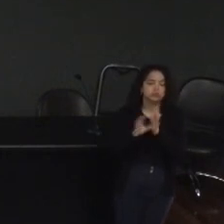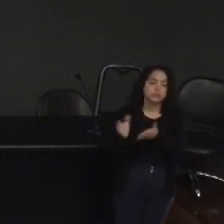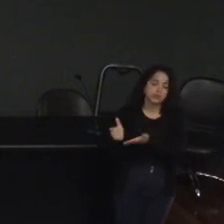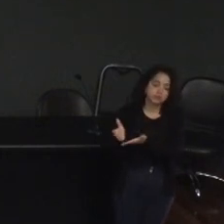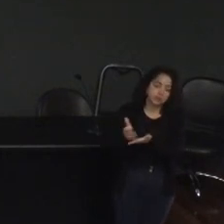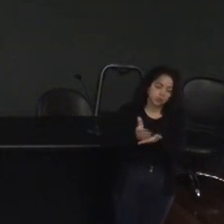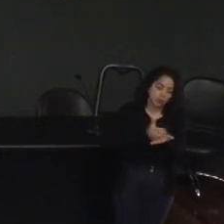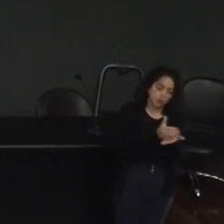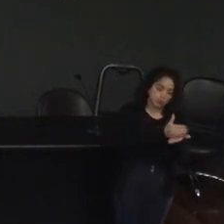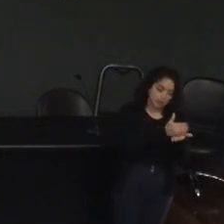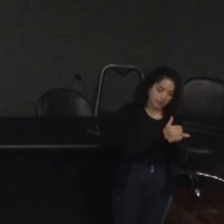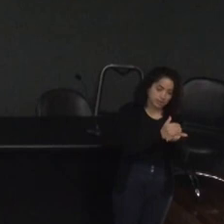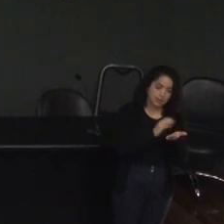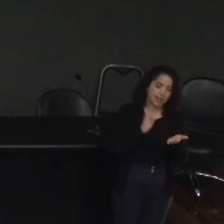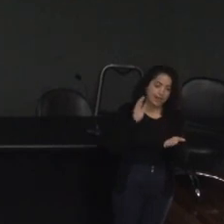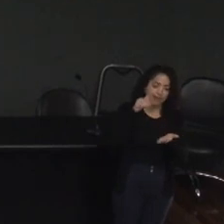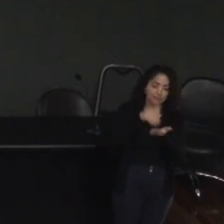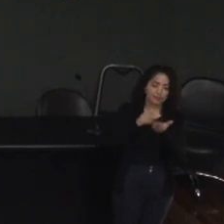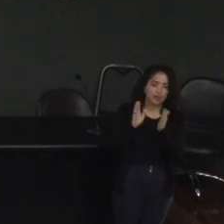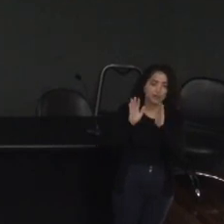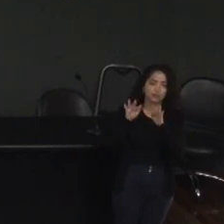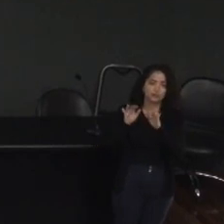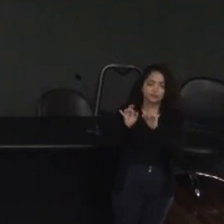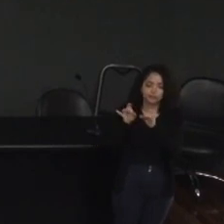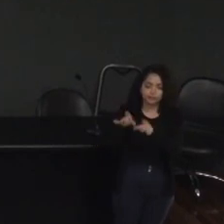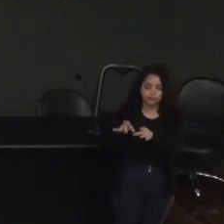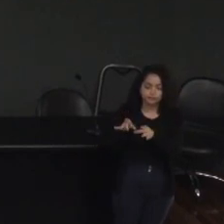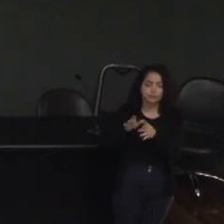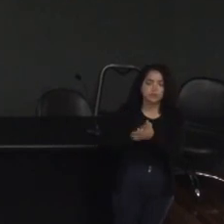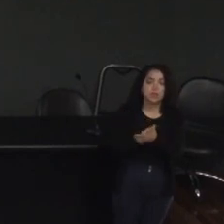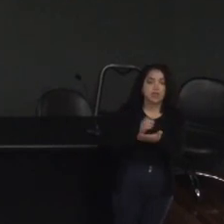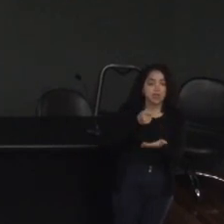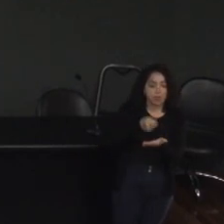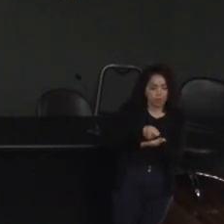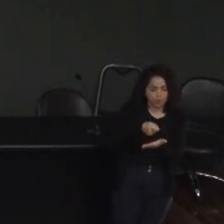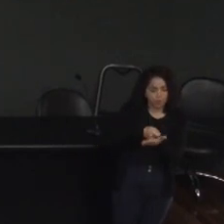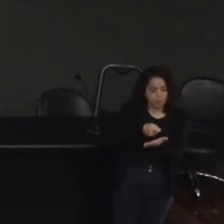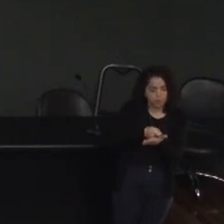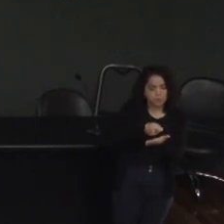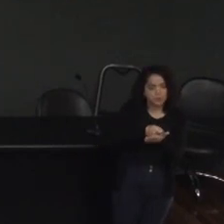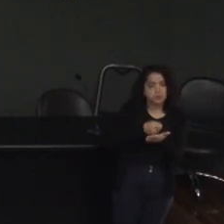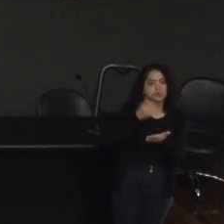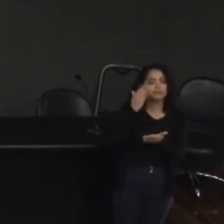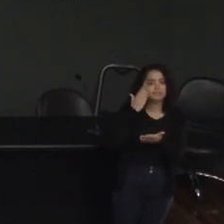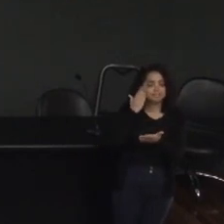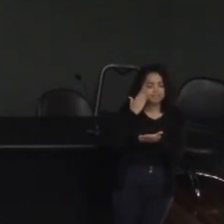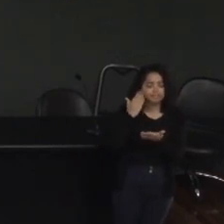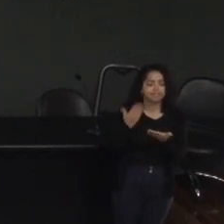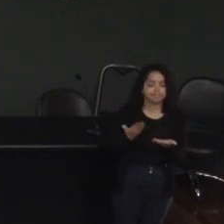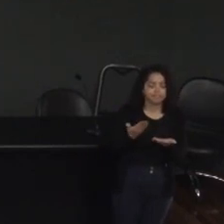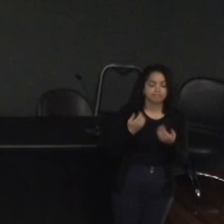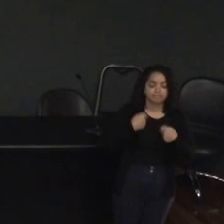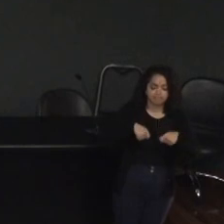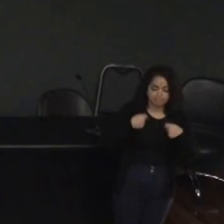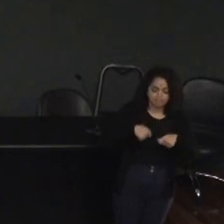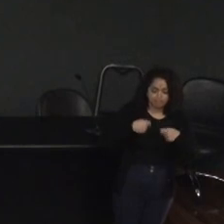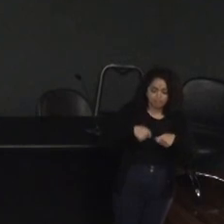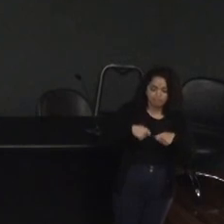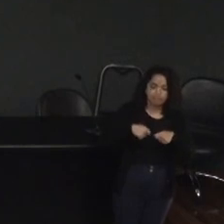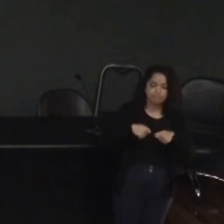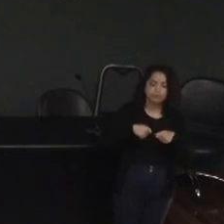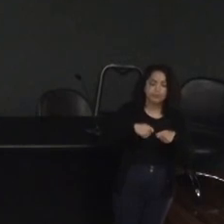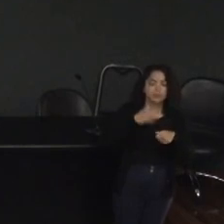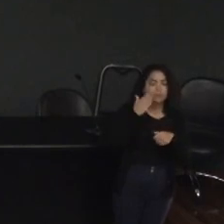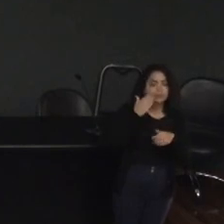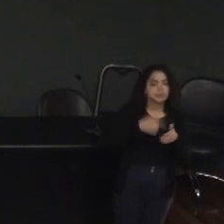coleta até a sua eliminação Então essa é uma obrigatoriedade como o mínimo necessário você precisa saber que que você faz com o dado desde que você